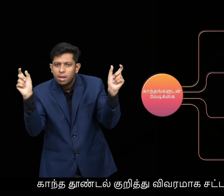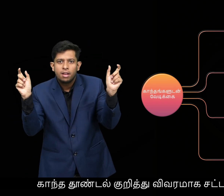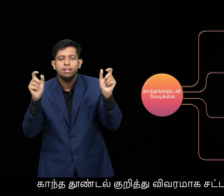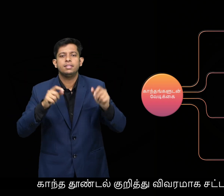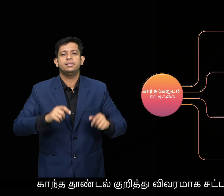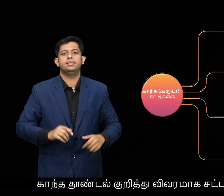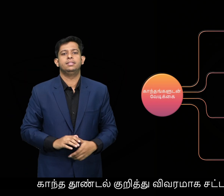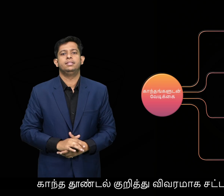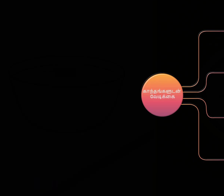பார்ப்போம்.